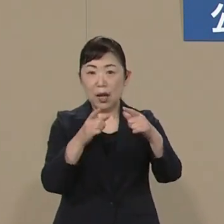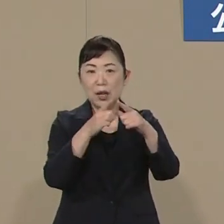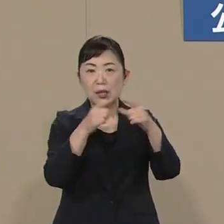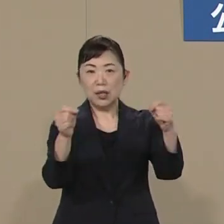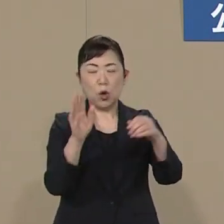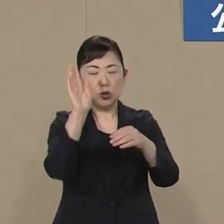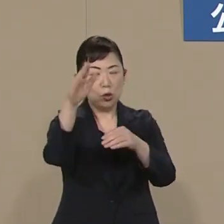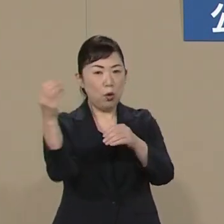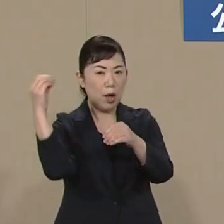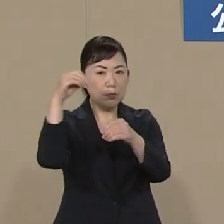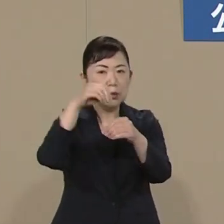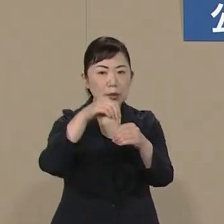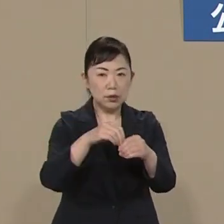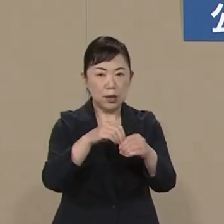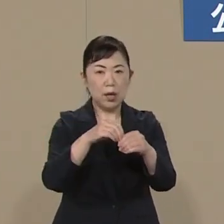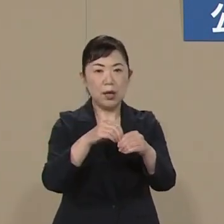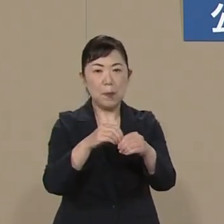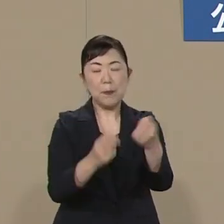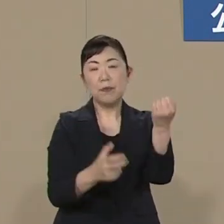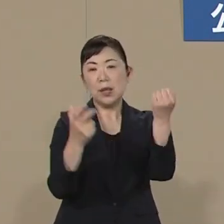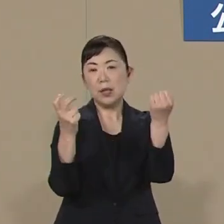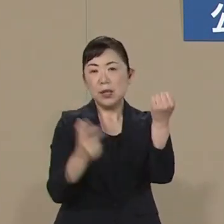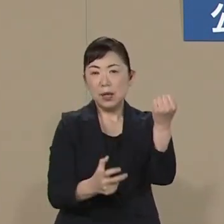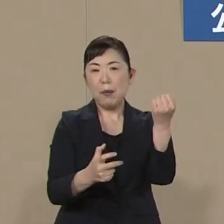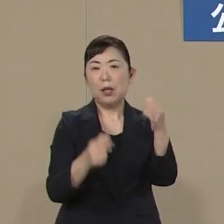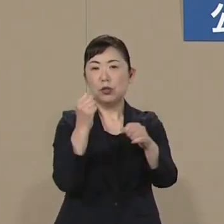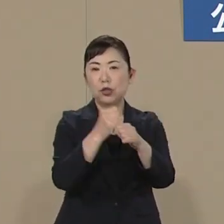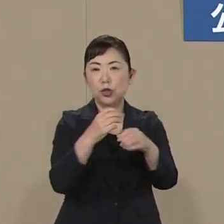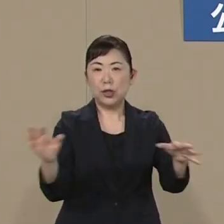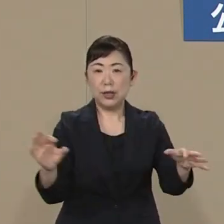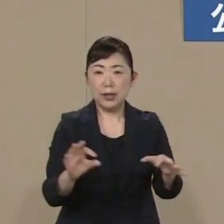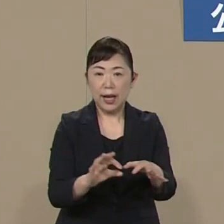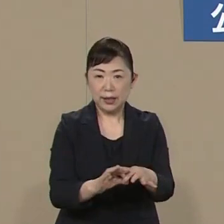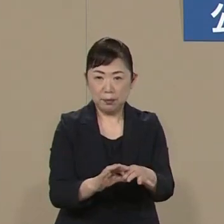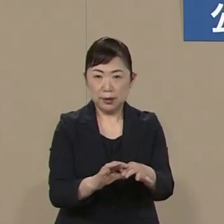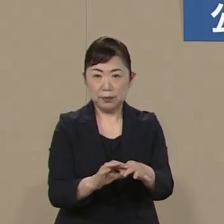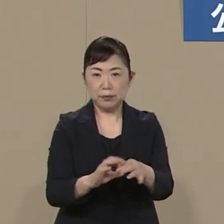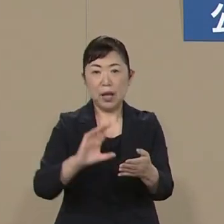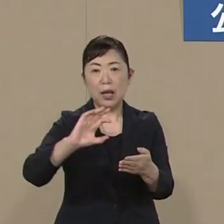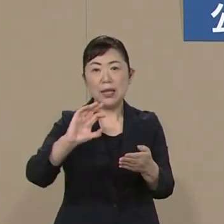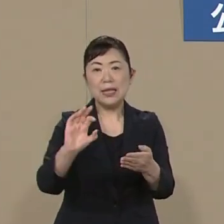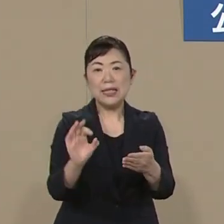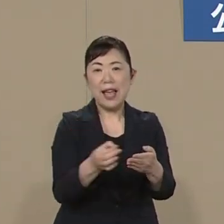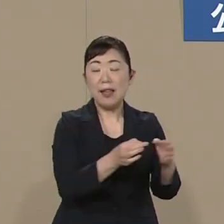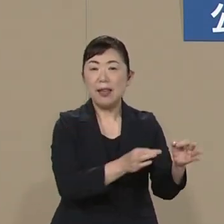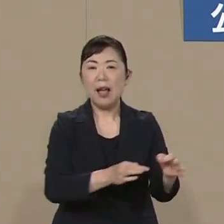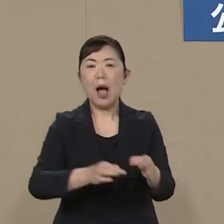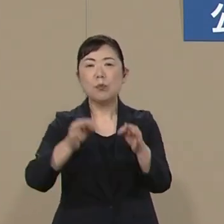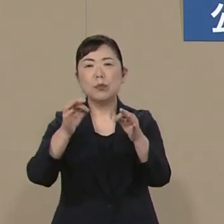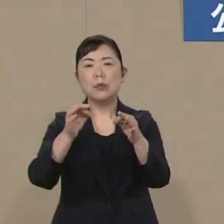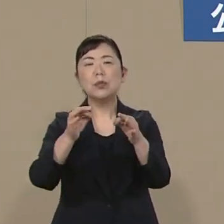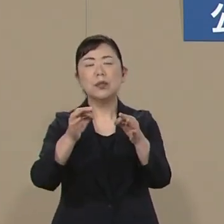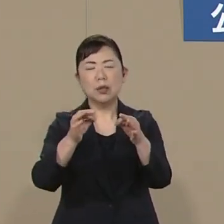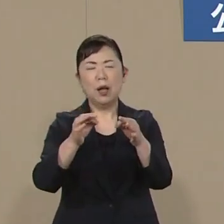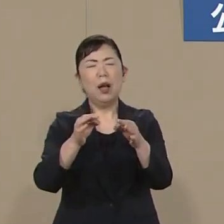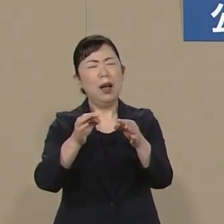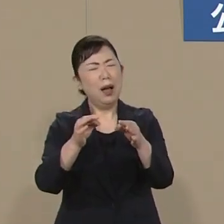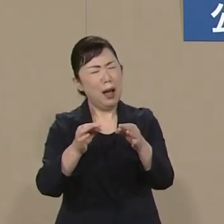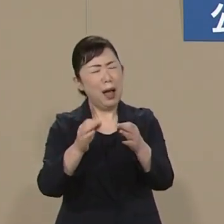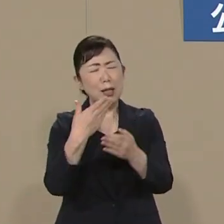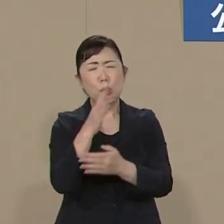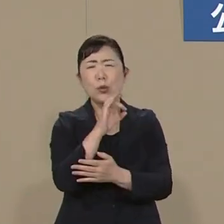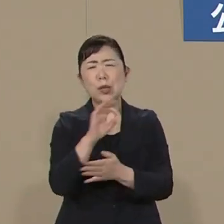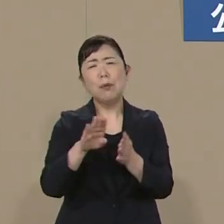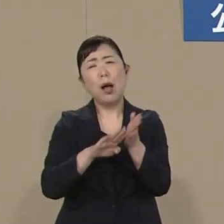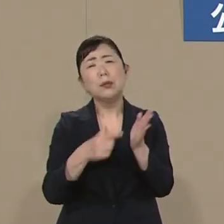見据えた重要な布石となるのです増税にあたってはせめて食料品